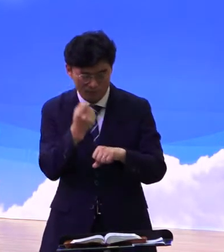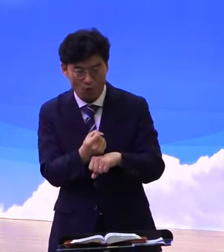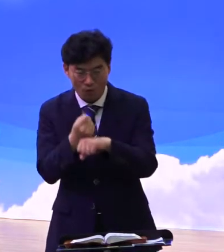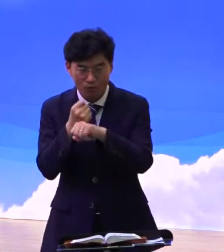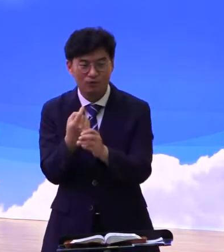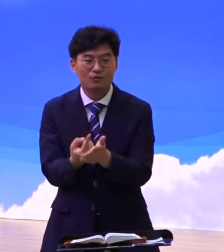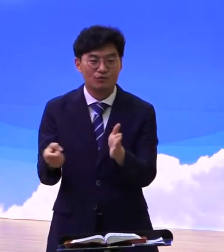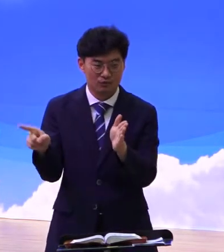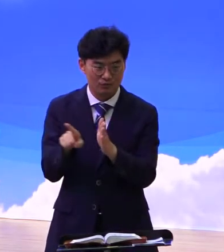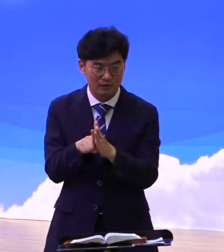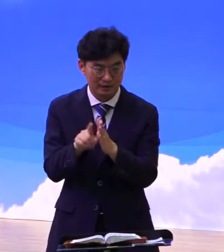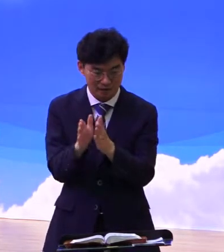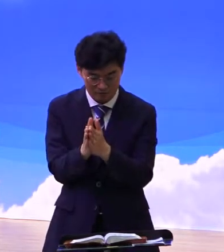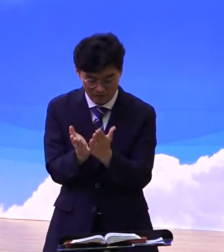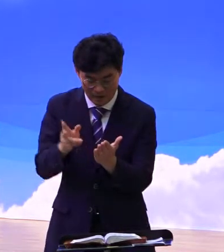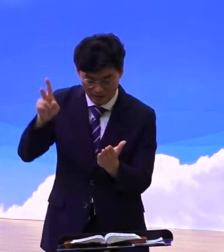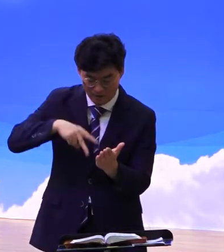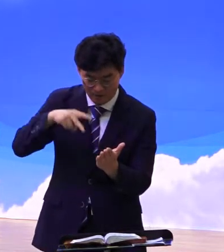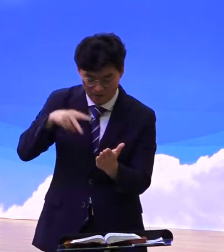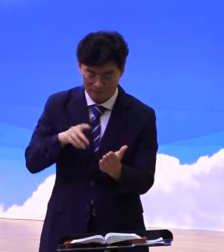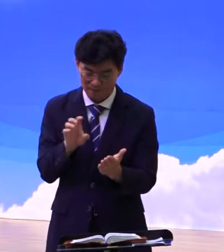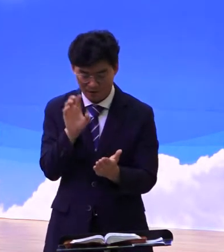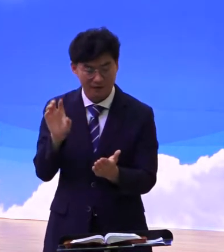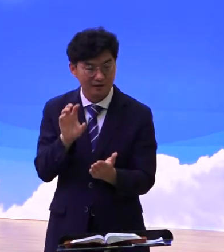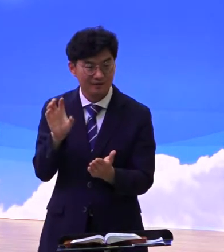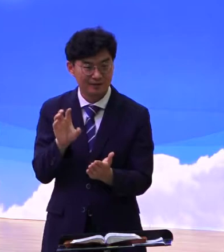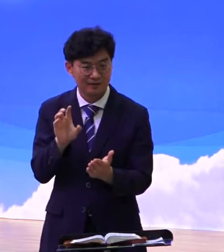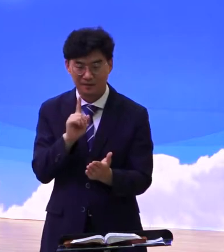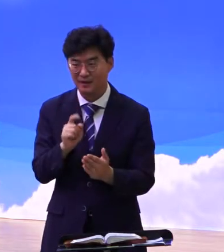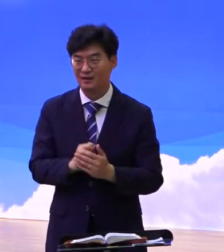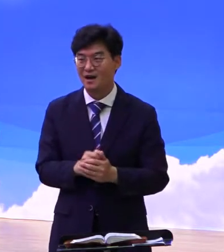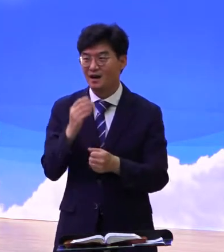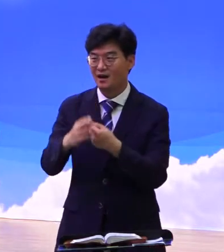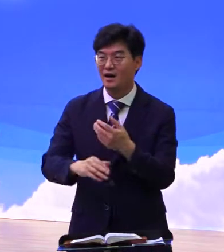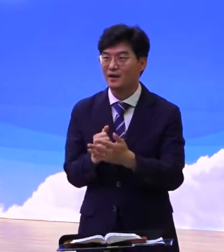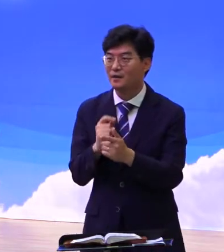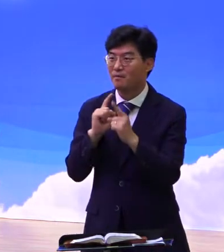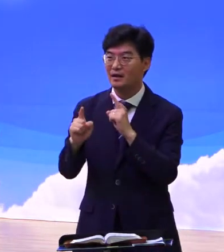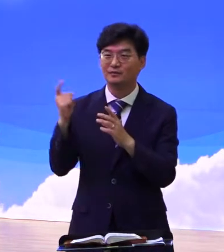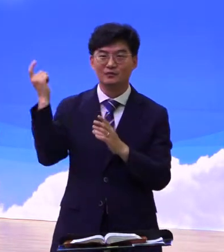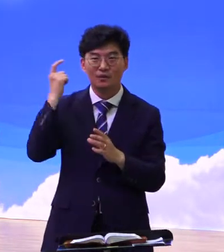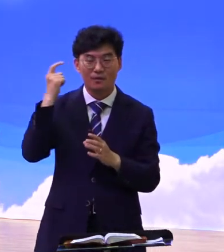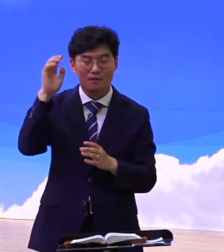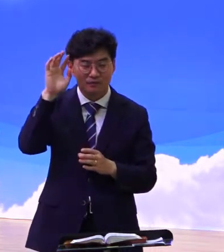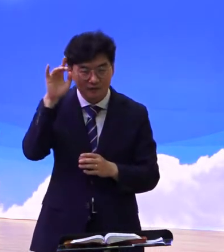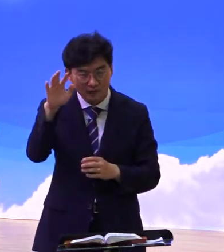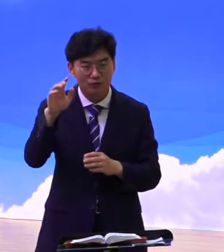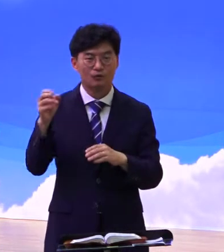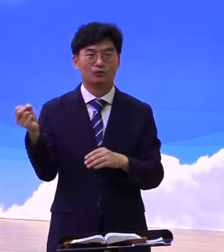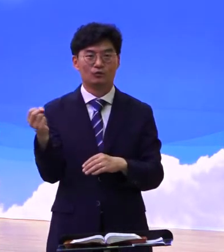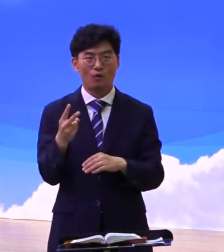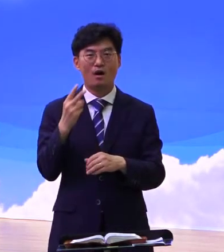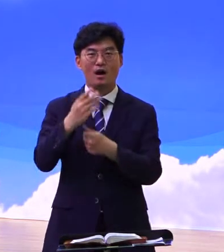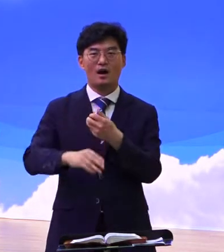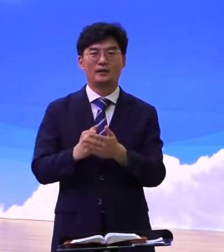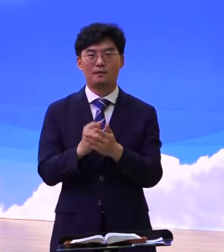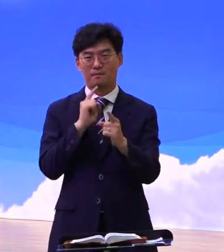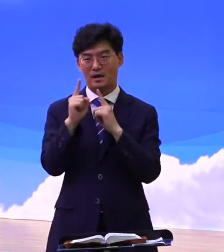가슴 벅찼겠습니까? 하나님의 말씀에 대한 사모함으로 가슴 벅찼고 또 말씀의 진리를